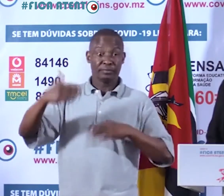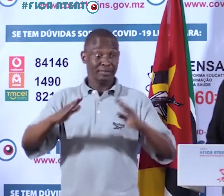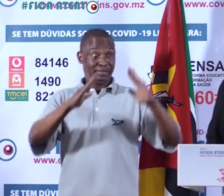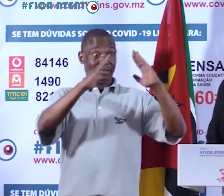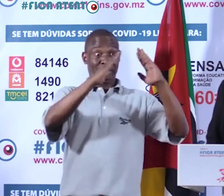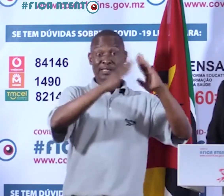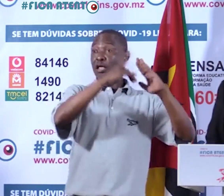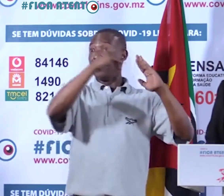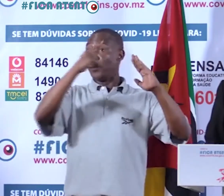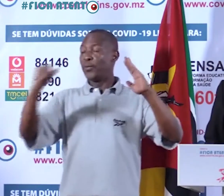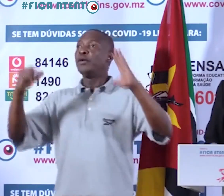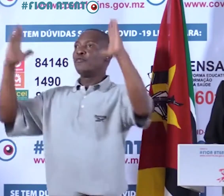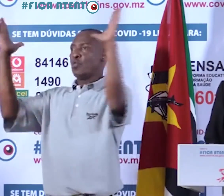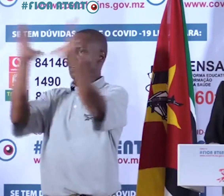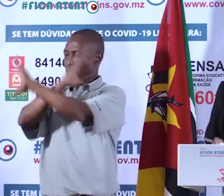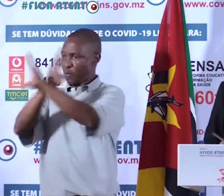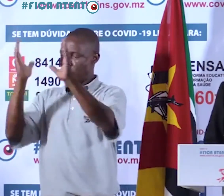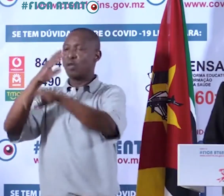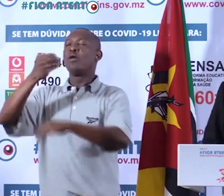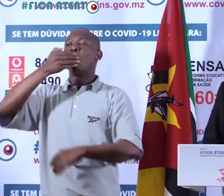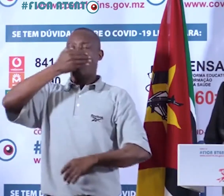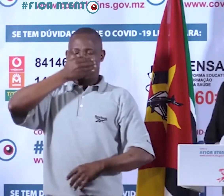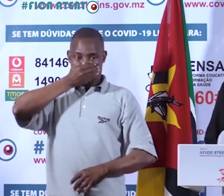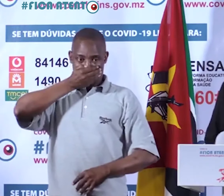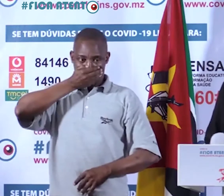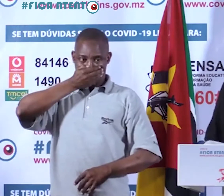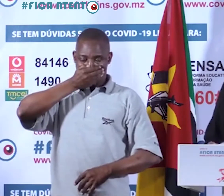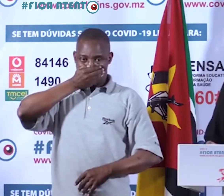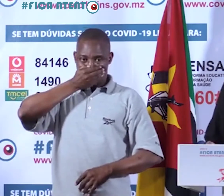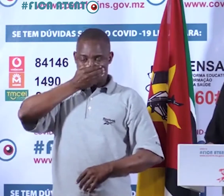da nossa casa, cobrir